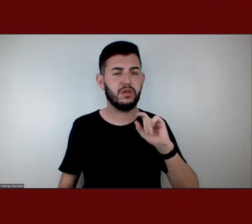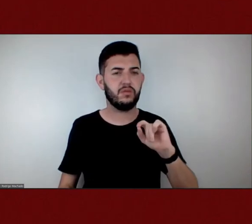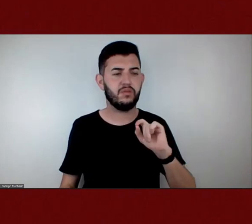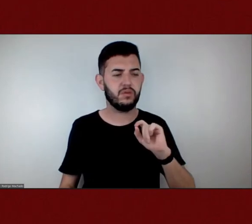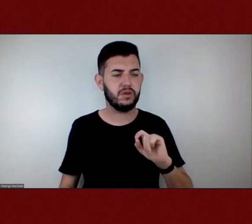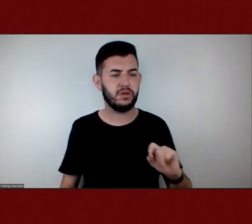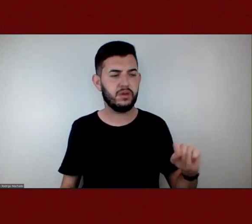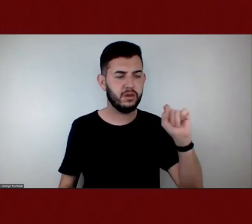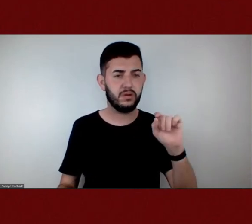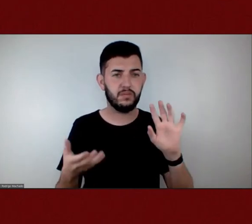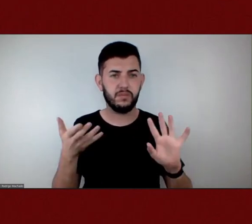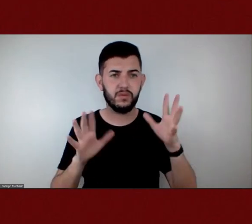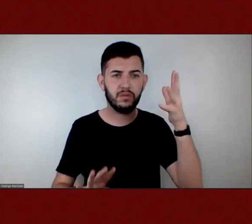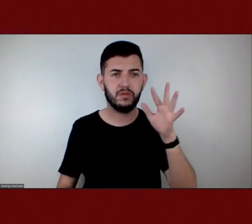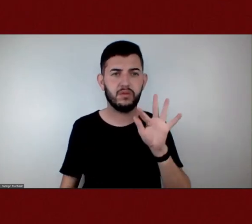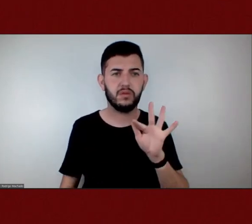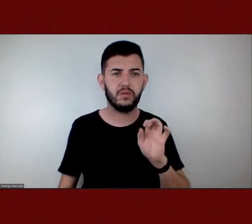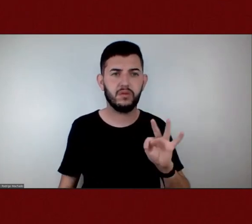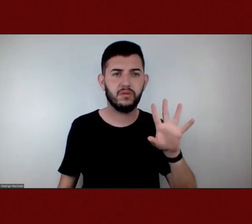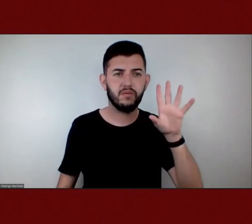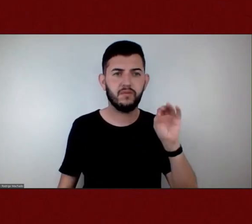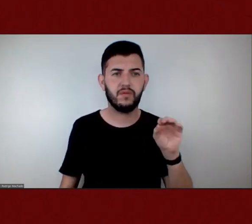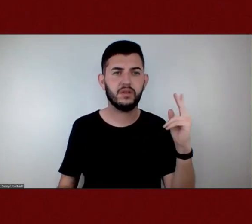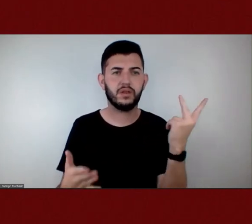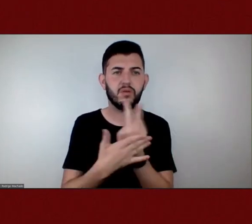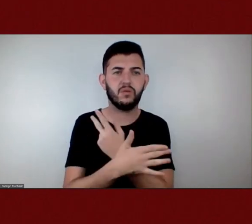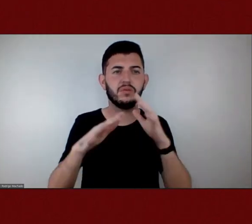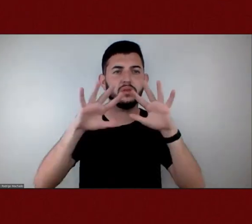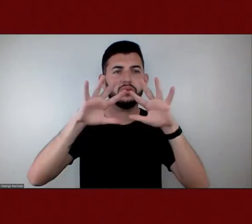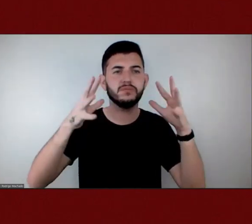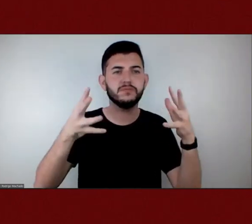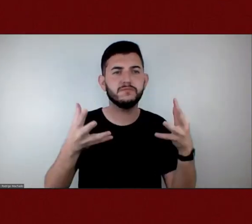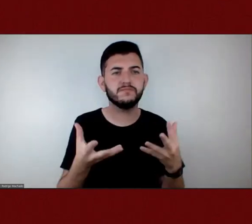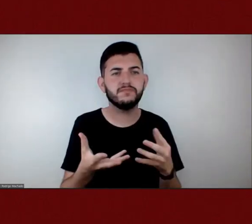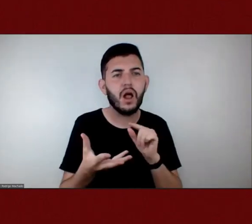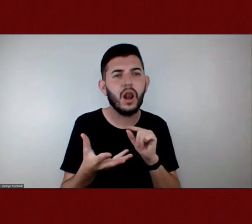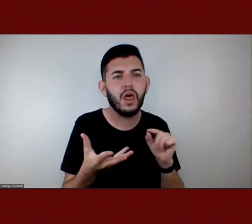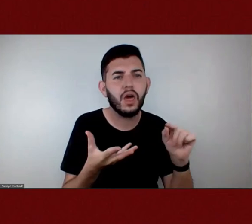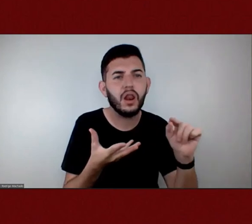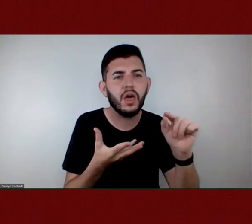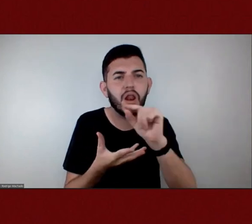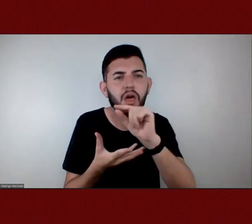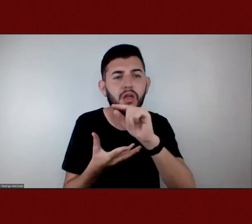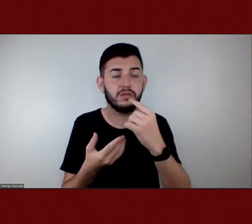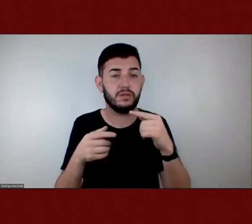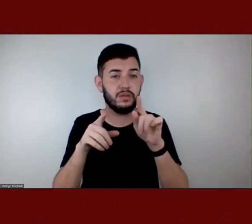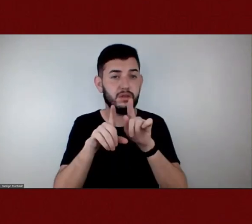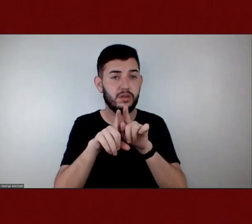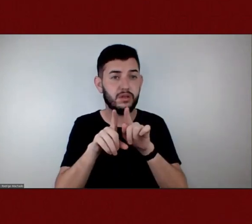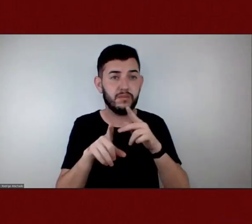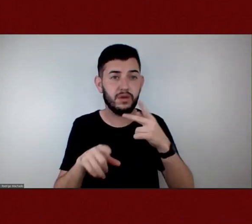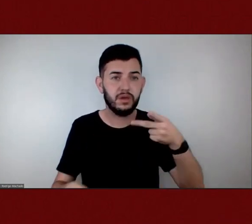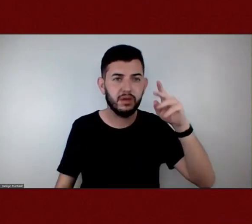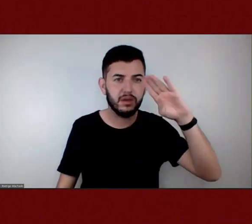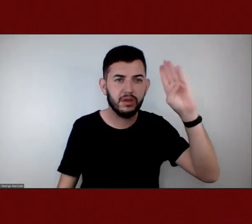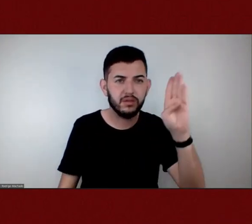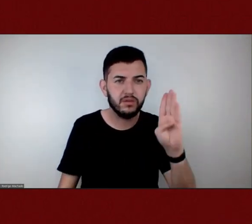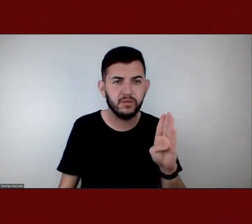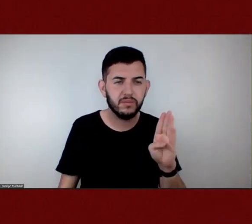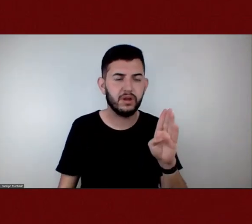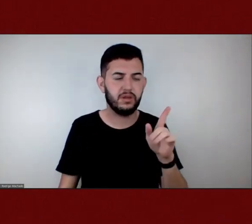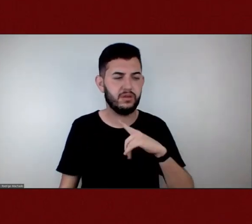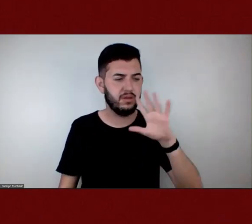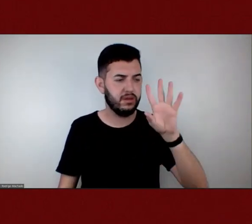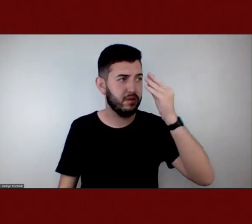dos fatos do mundo e uma busca incessante de inserção nacional, interpretando à sua maneira o